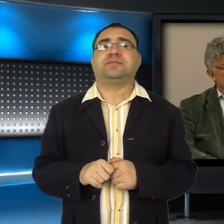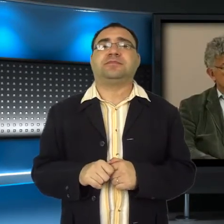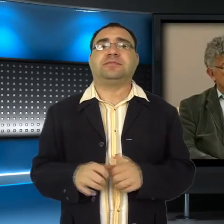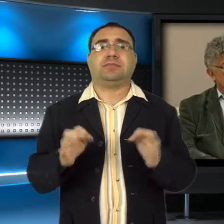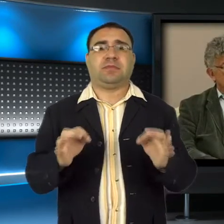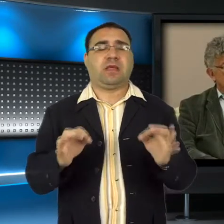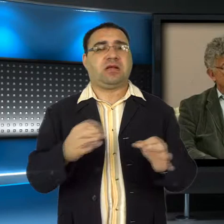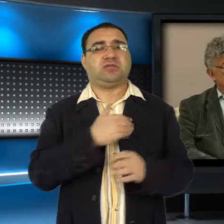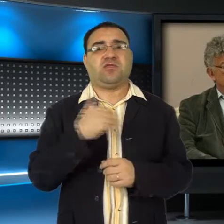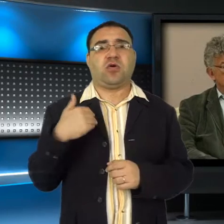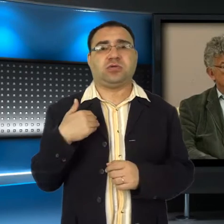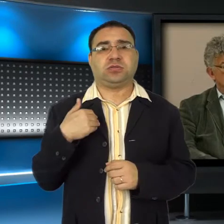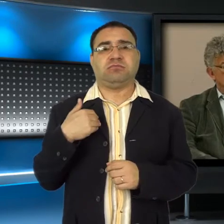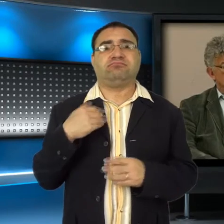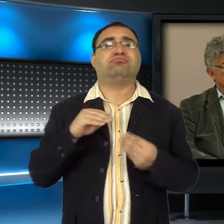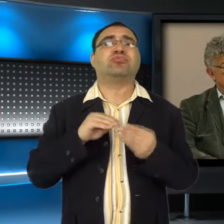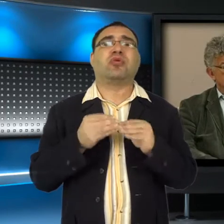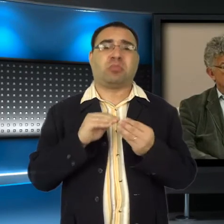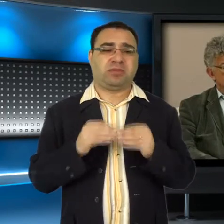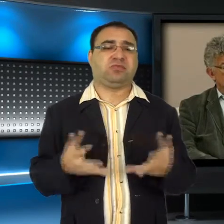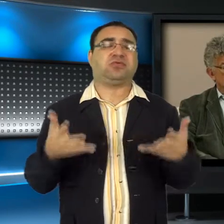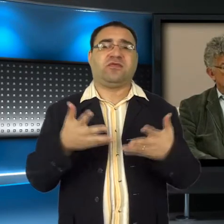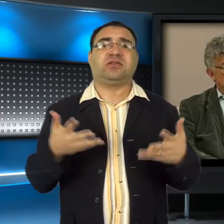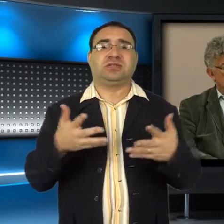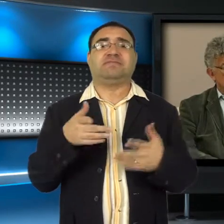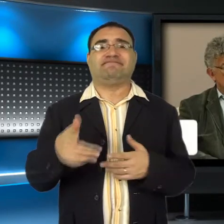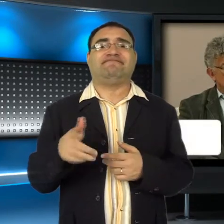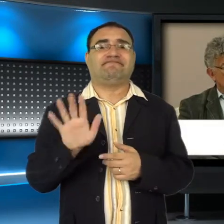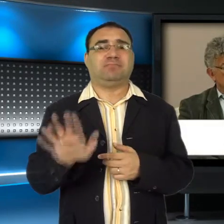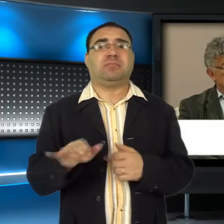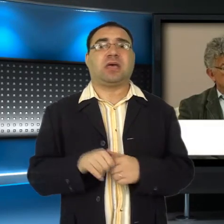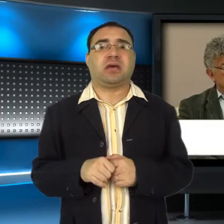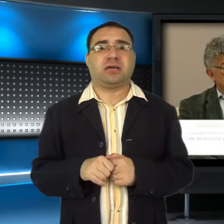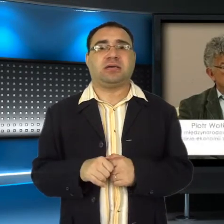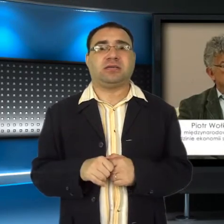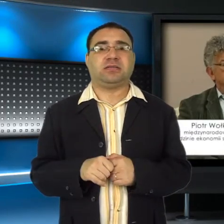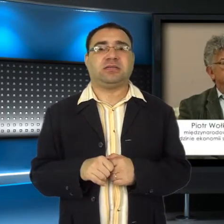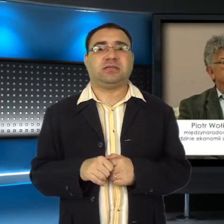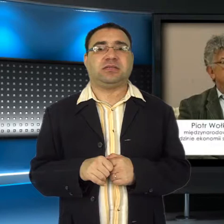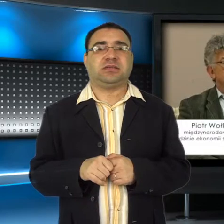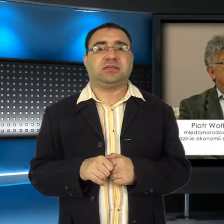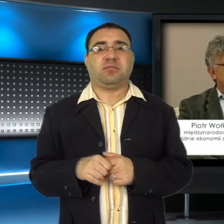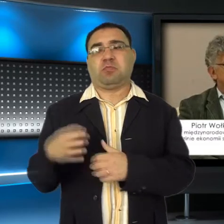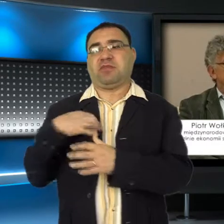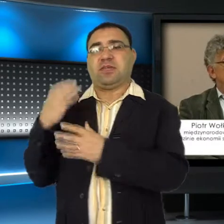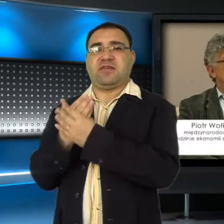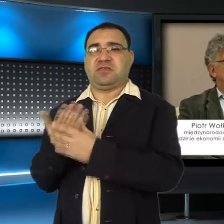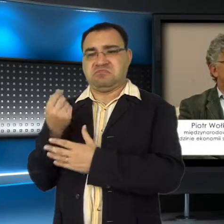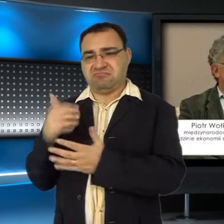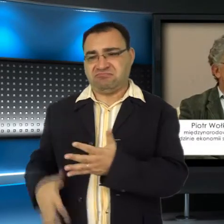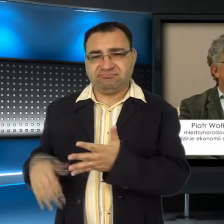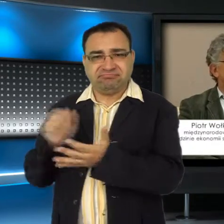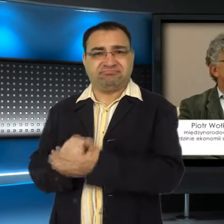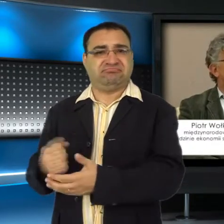w Polsce jednym z głównych bolączek stowarzyszeń to jest, że one są w przeciwności do firm prywatnych, gdzie jest kapitał, gdzie